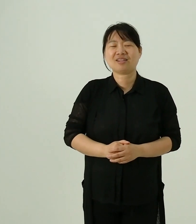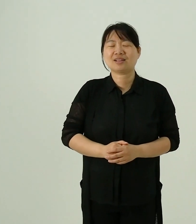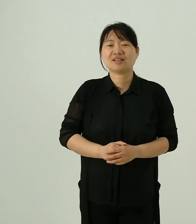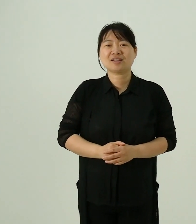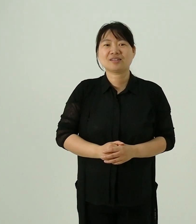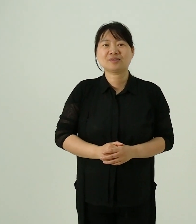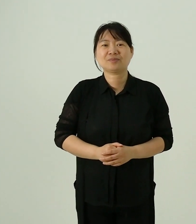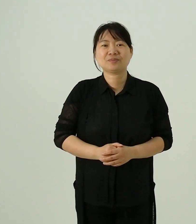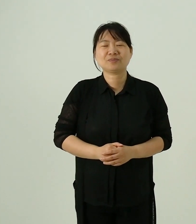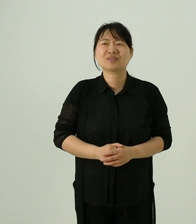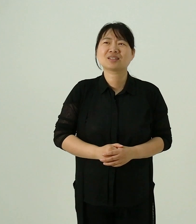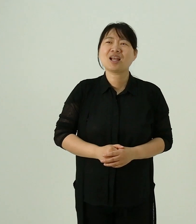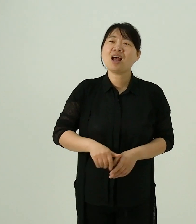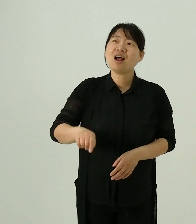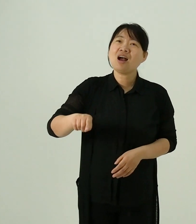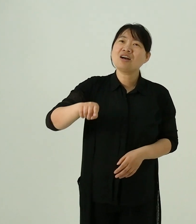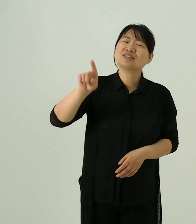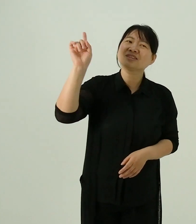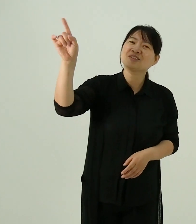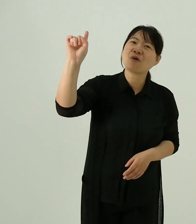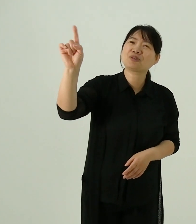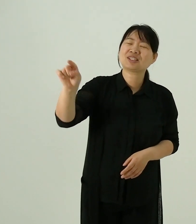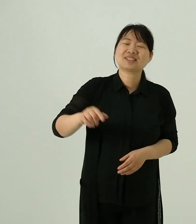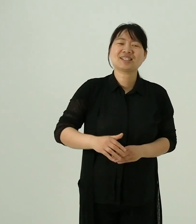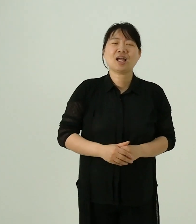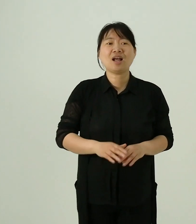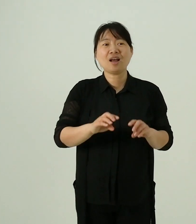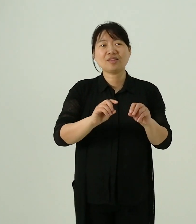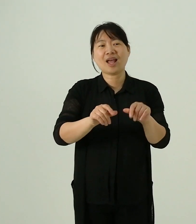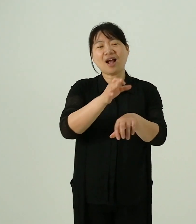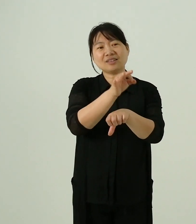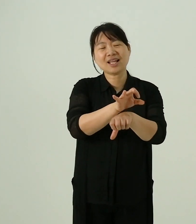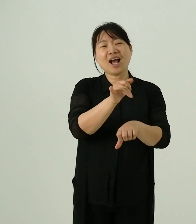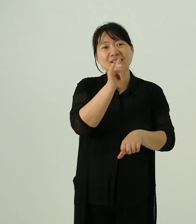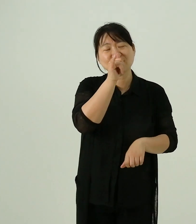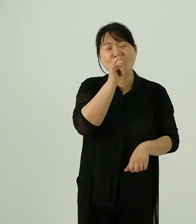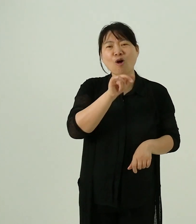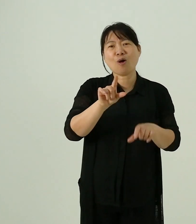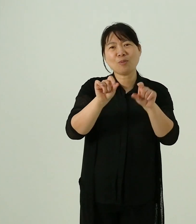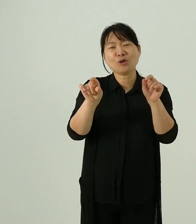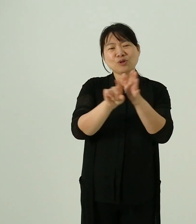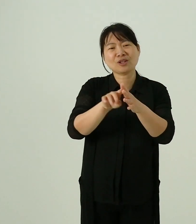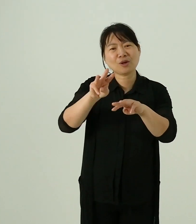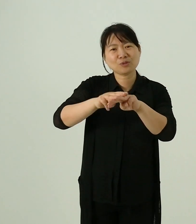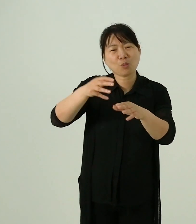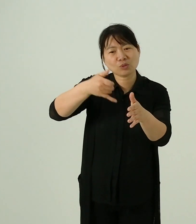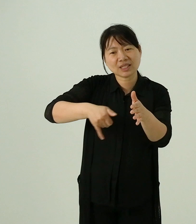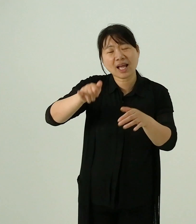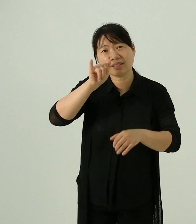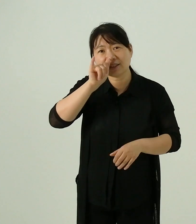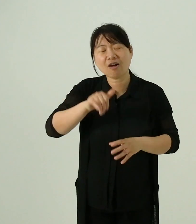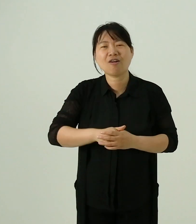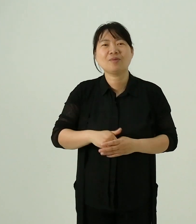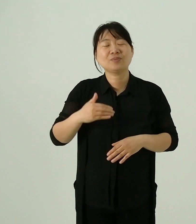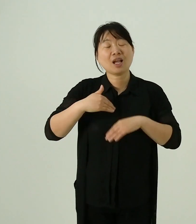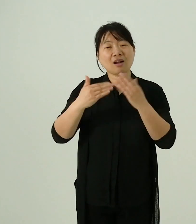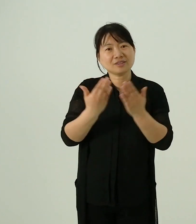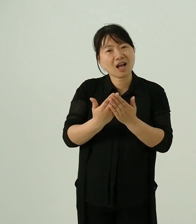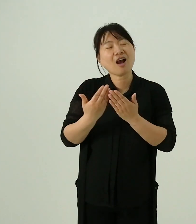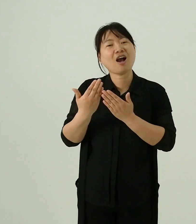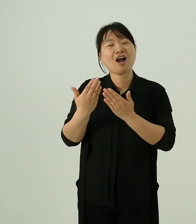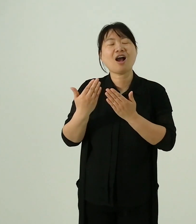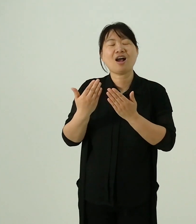에? 쟤들이 무슨 어디 땅을 사놨냐, 뭐 먹이를 위해서 농사를 짓냐, 내가 다